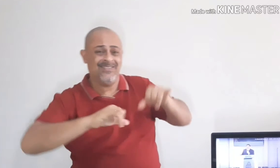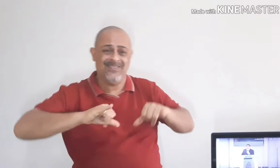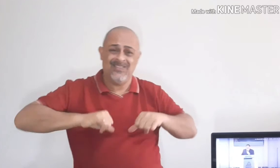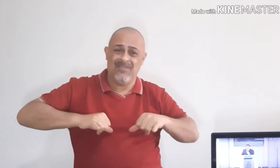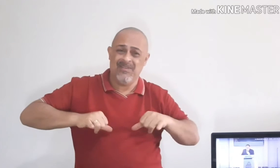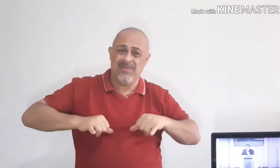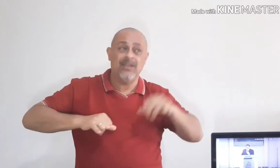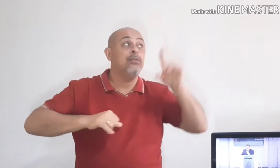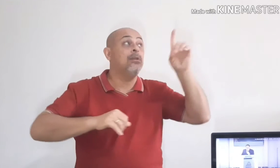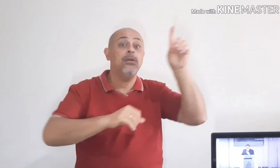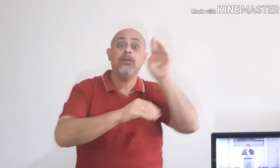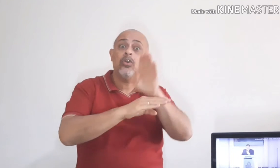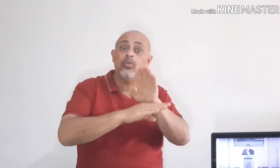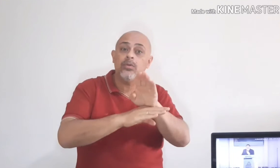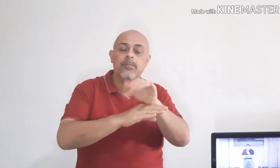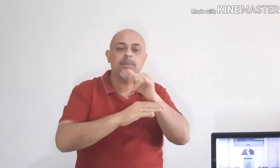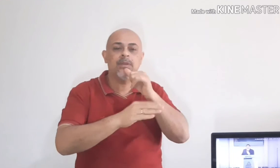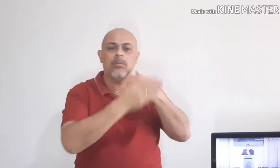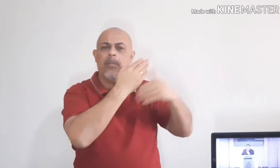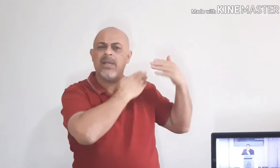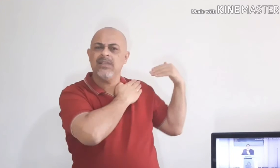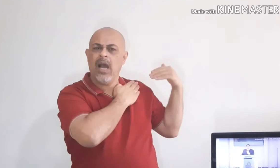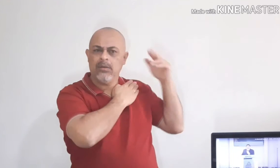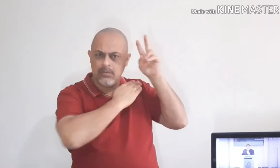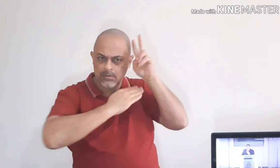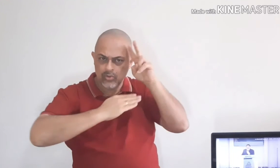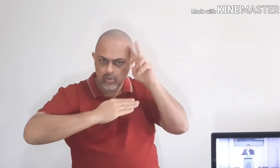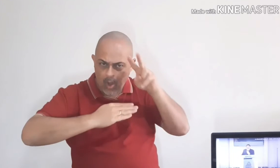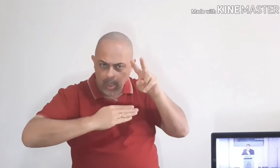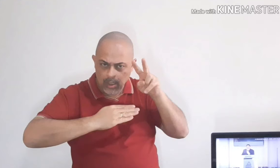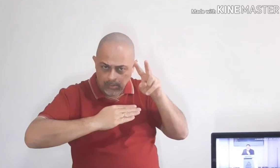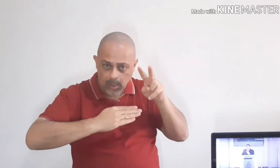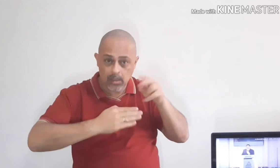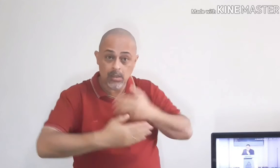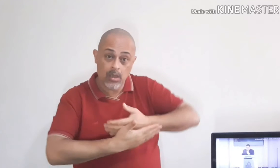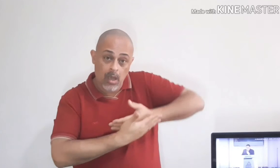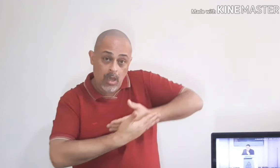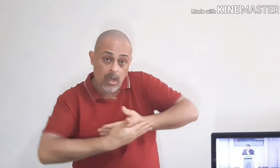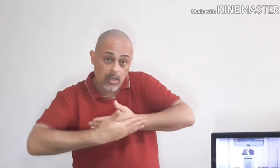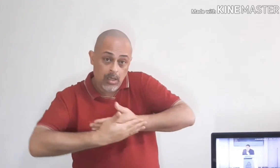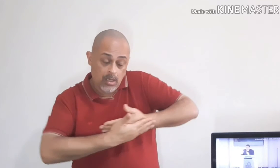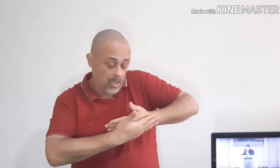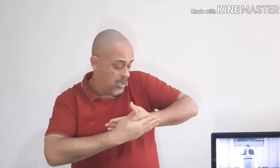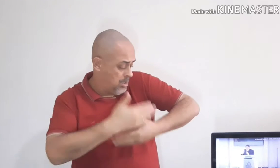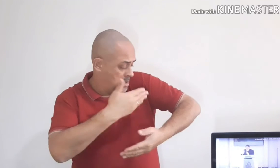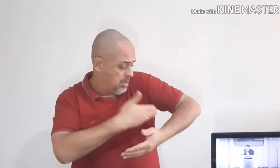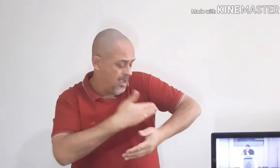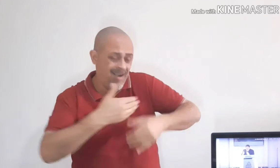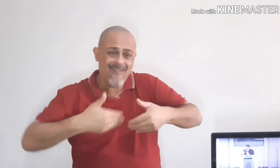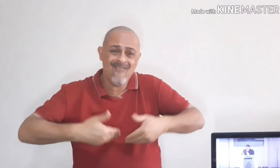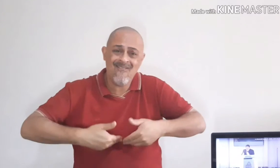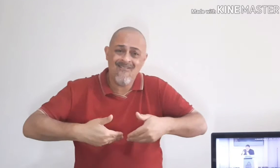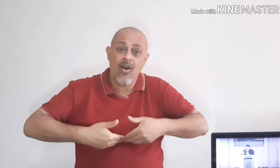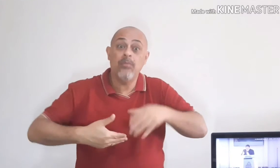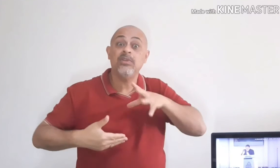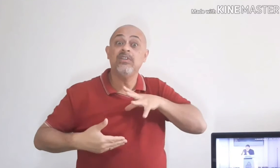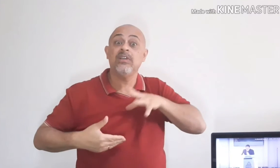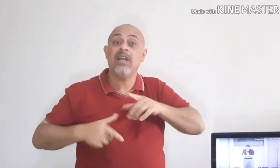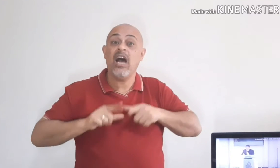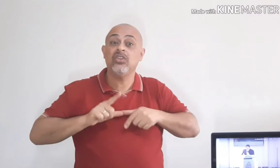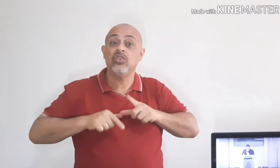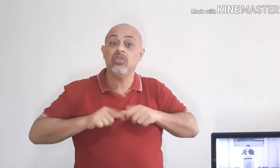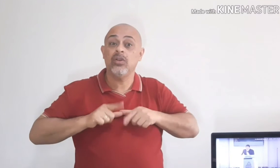desses infantes que morreram de fome em Jerusalém, para ouvir o gemido